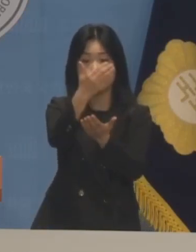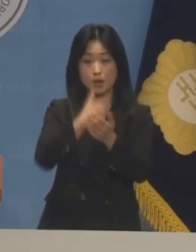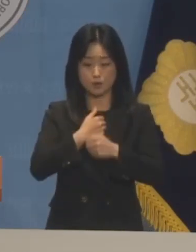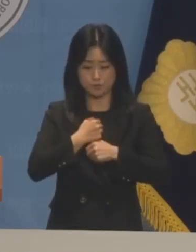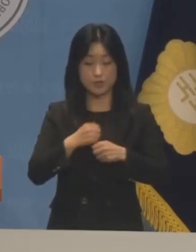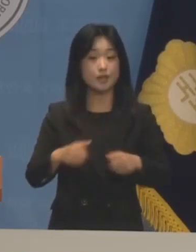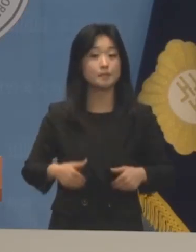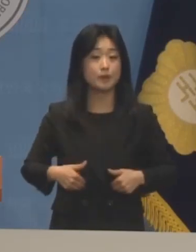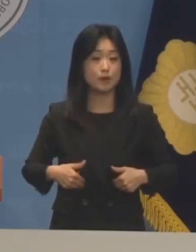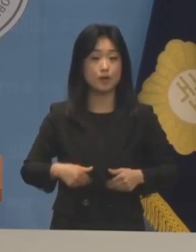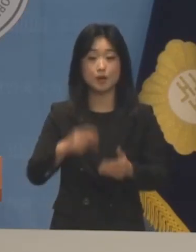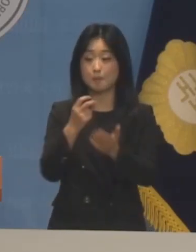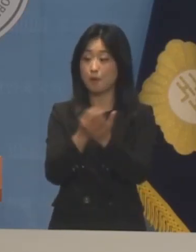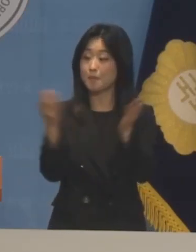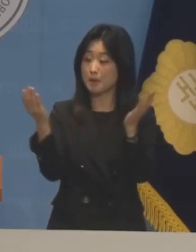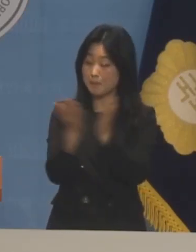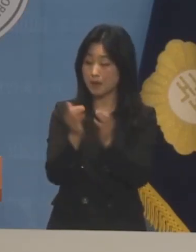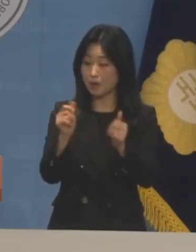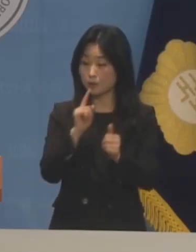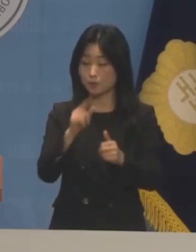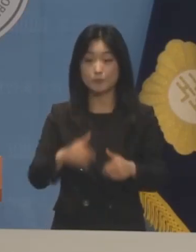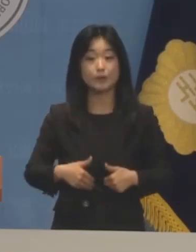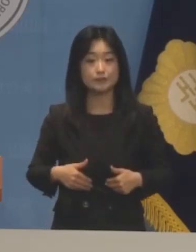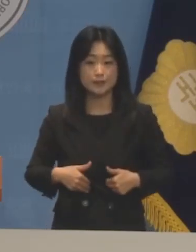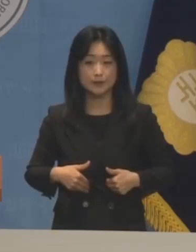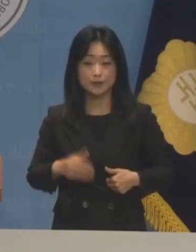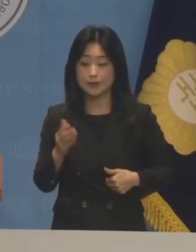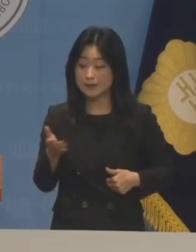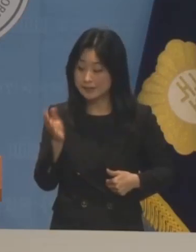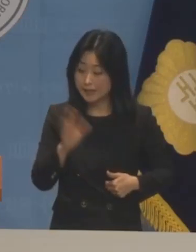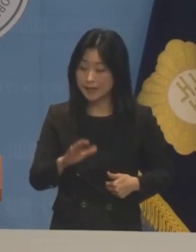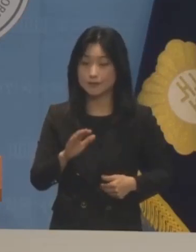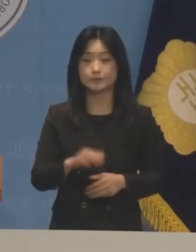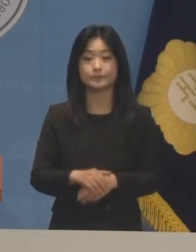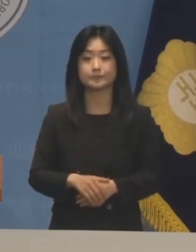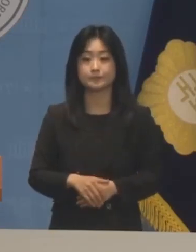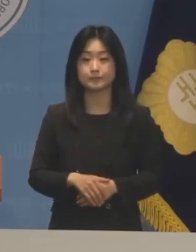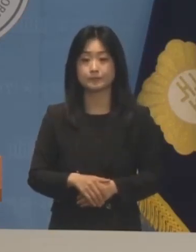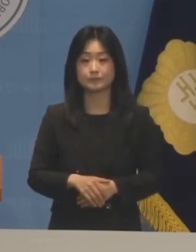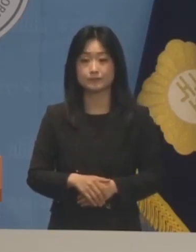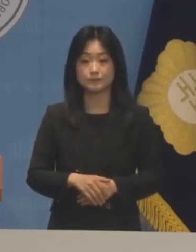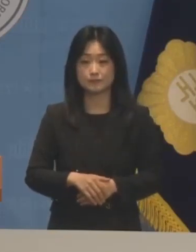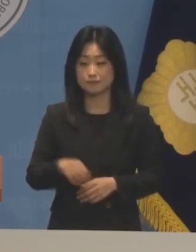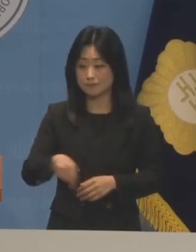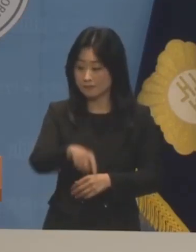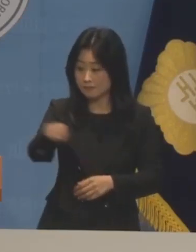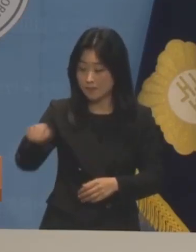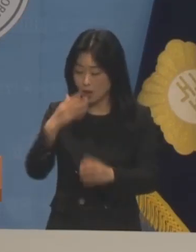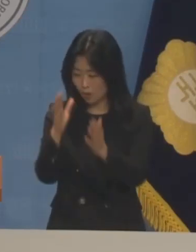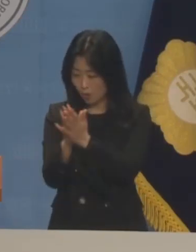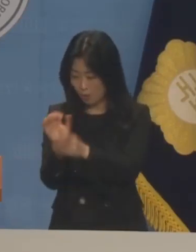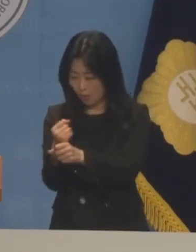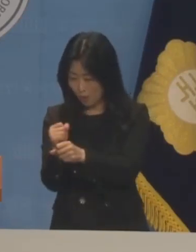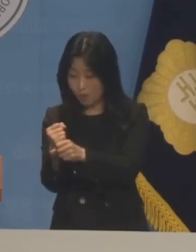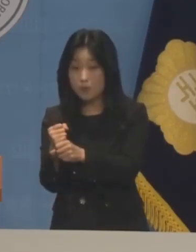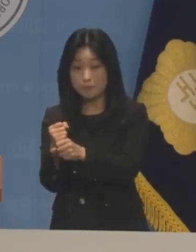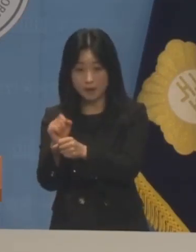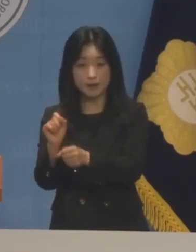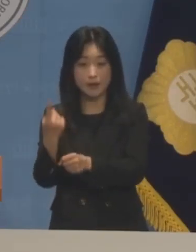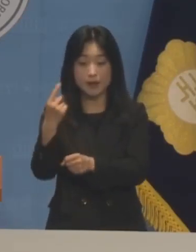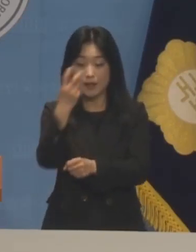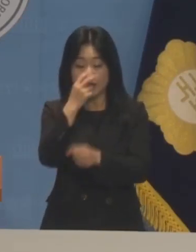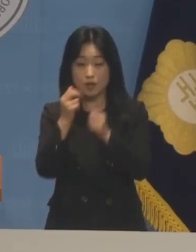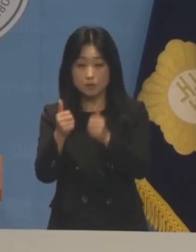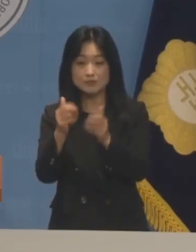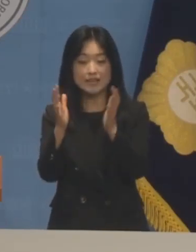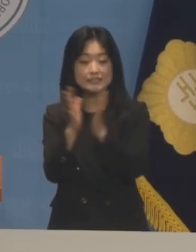준수하여 적법하게 이루어져야 마땅합니다. 그런데 이 사건 수사와 관련하여 피고발인들은 공모하여 처음부터 검사의